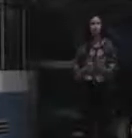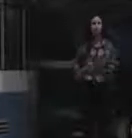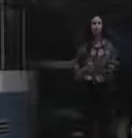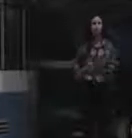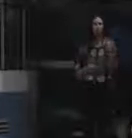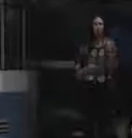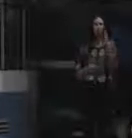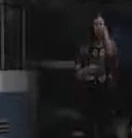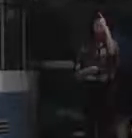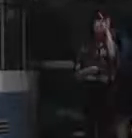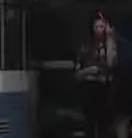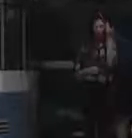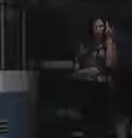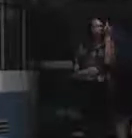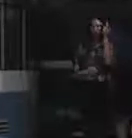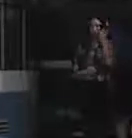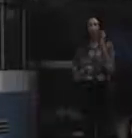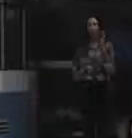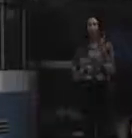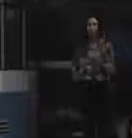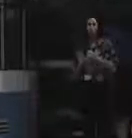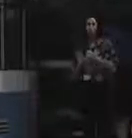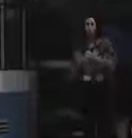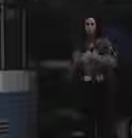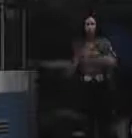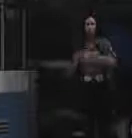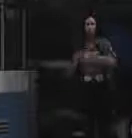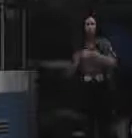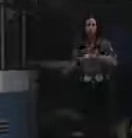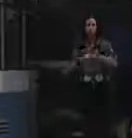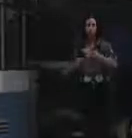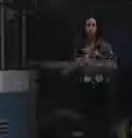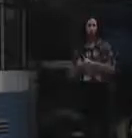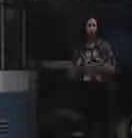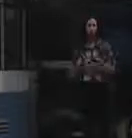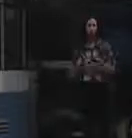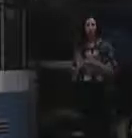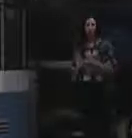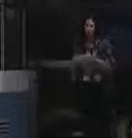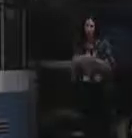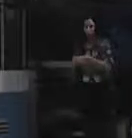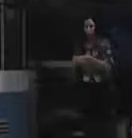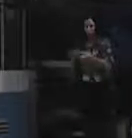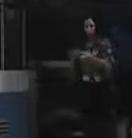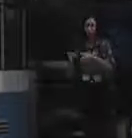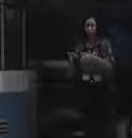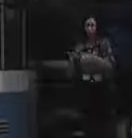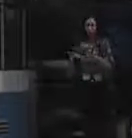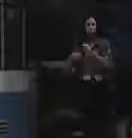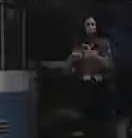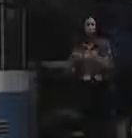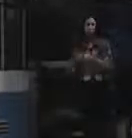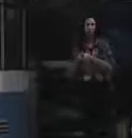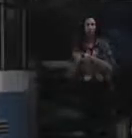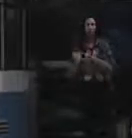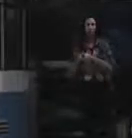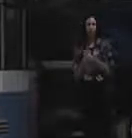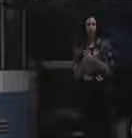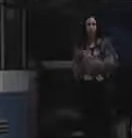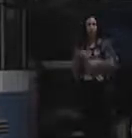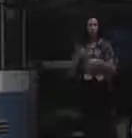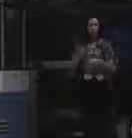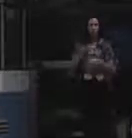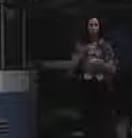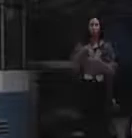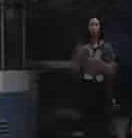natural ou jurídica, mesmo que seja filial, ou do mesmo grupo econômico, domiciliado neste município, multa